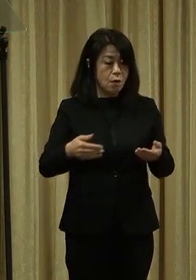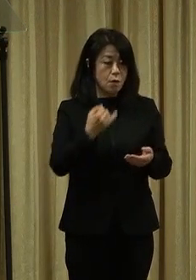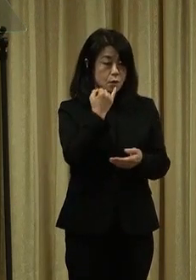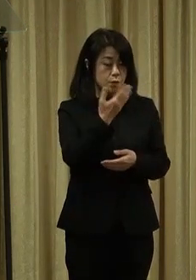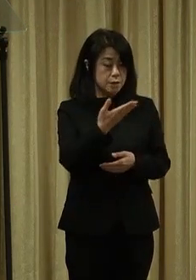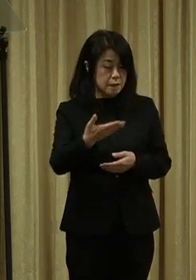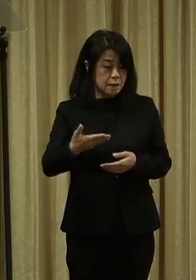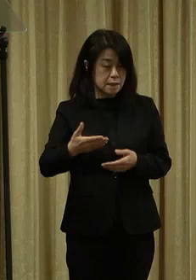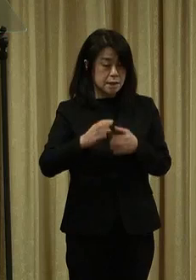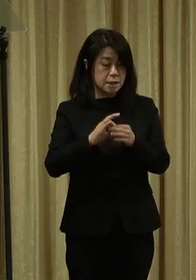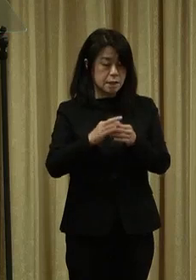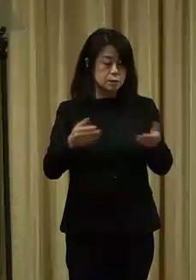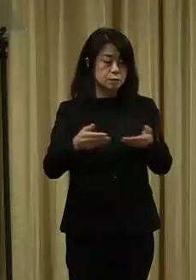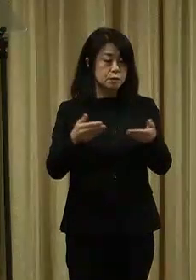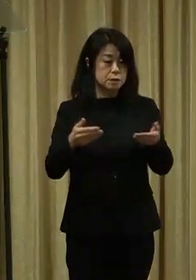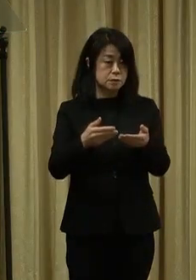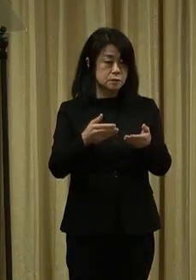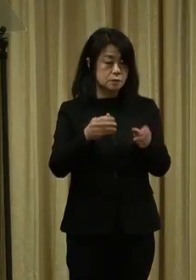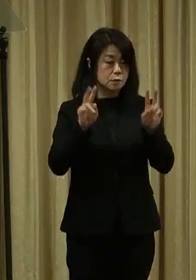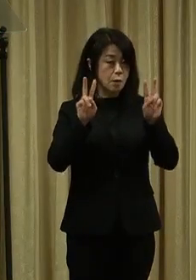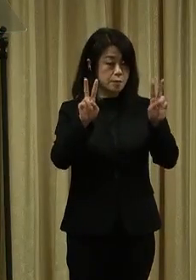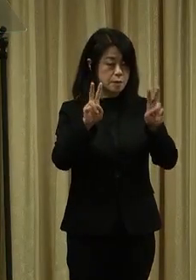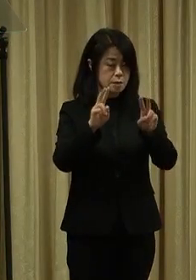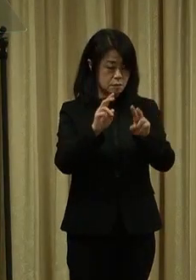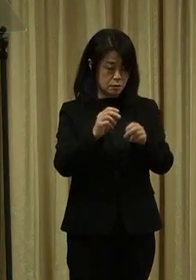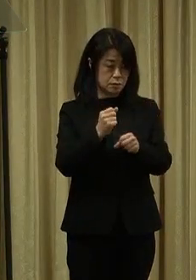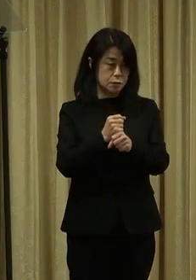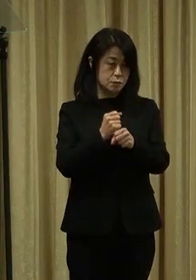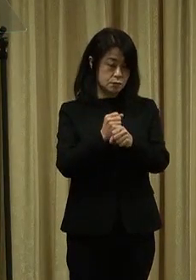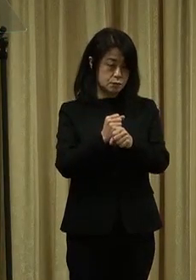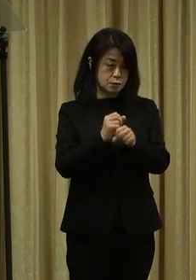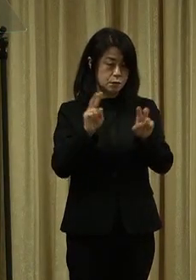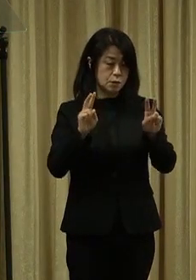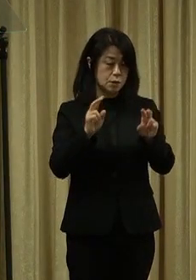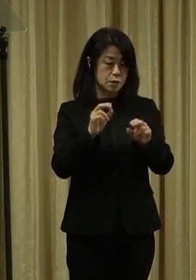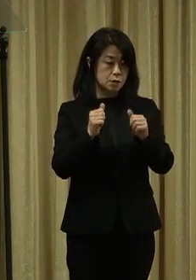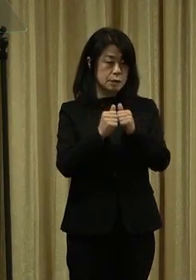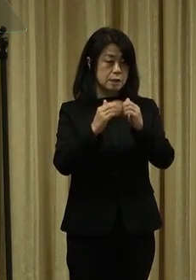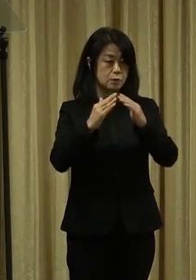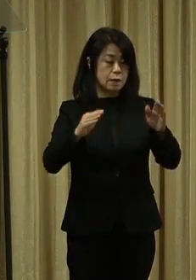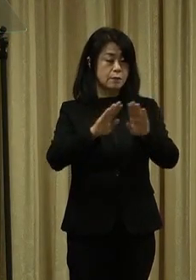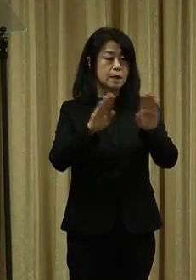するビジョンを策定する検討会を開催いたします。